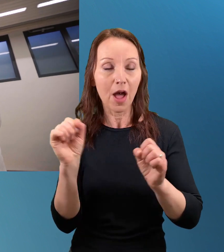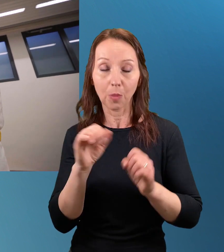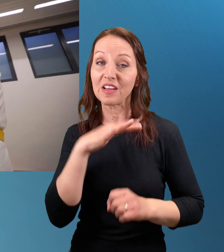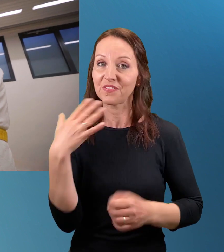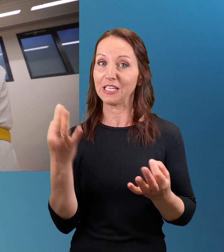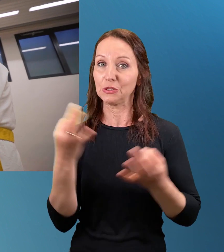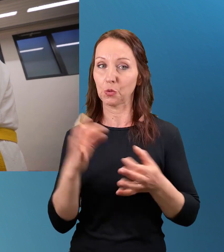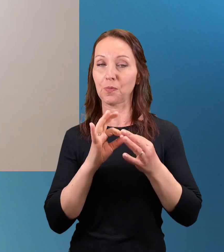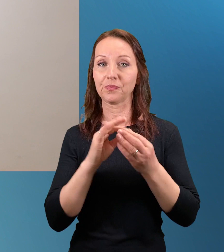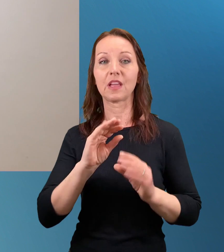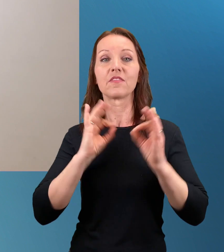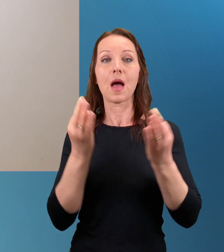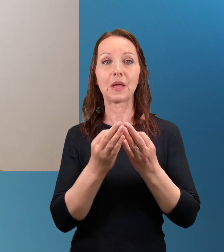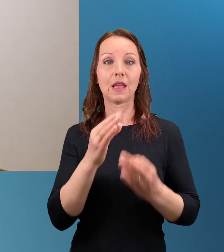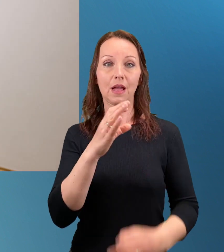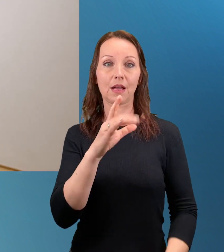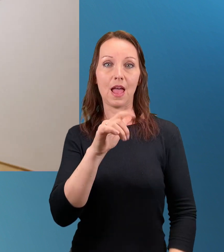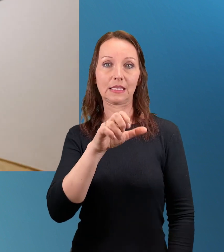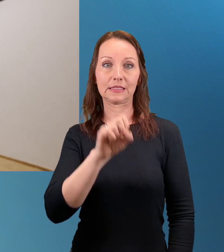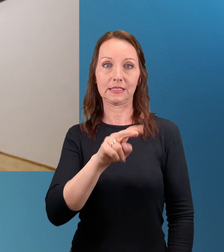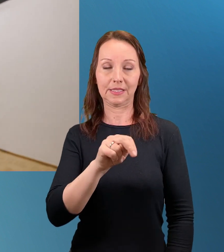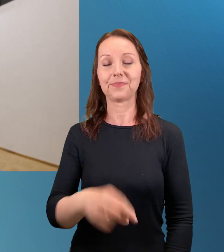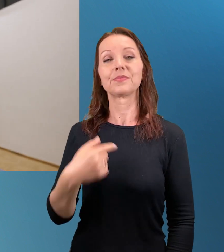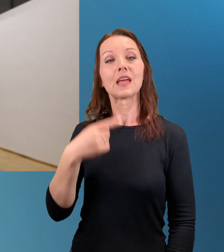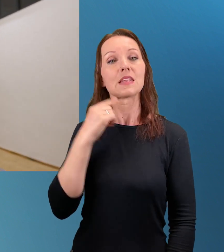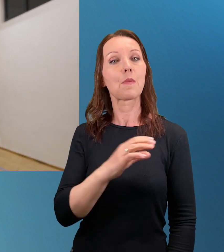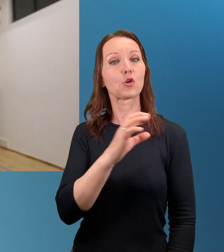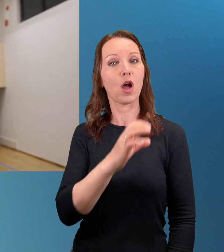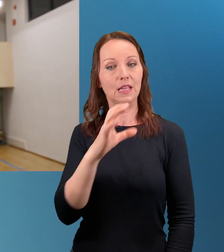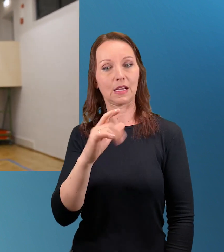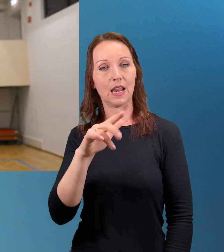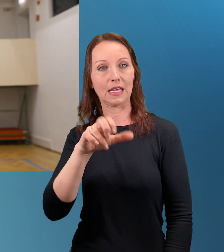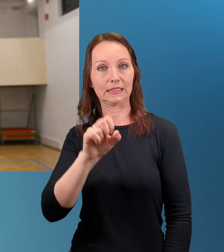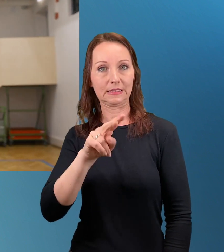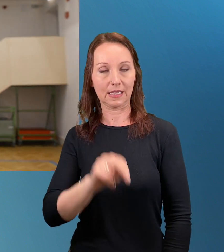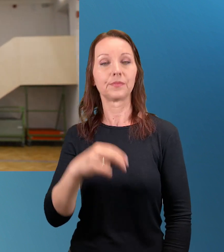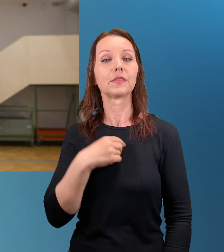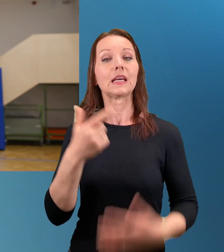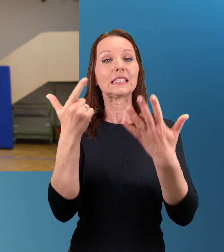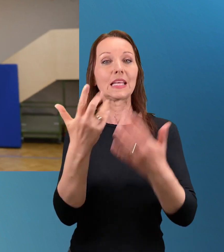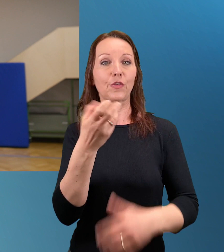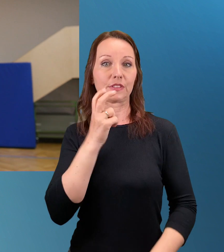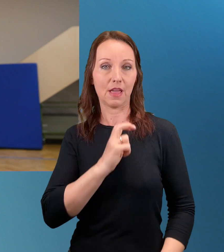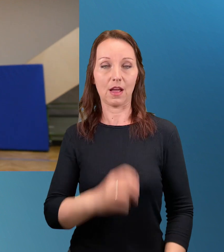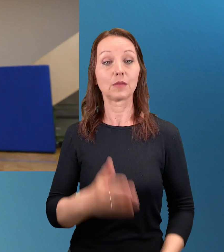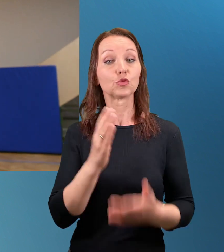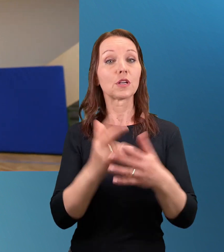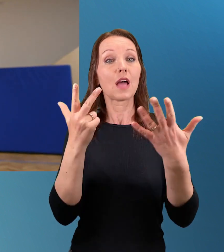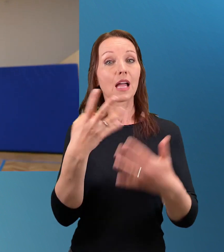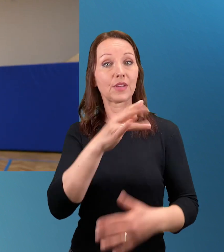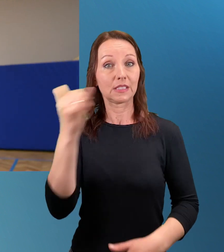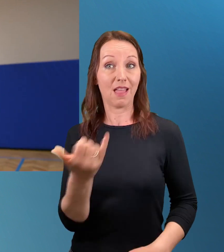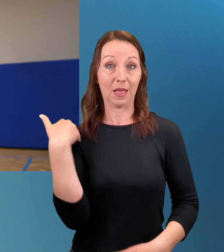Familie Klaassen zu tun. Mein Name ist Konea Klaassen. Ich bin 57 Jahre alt. Ich mache seit 48